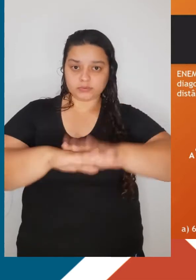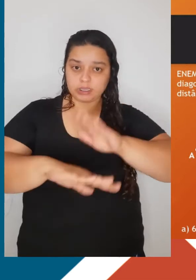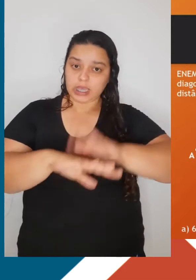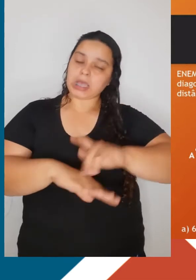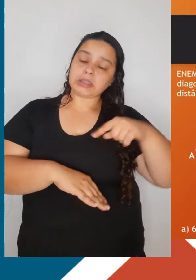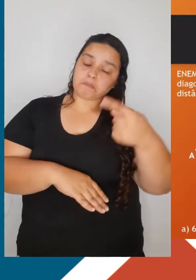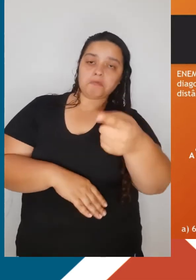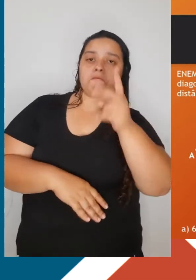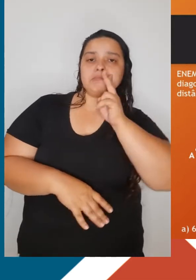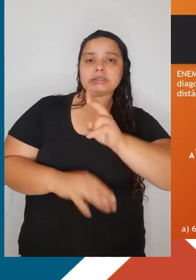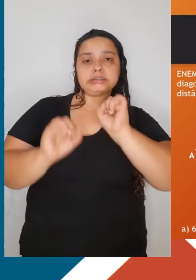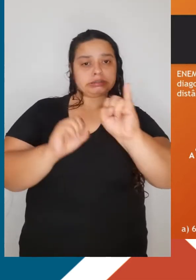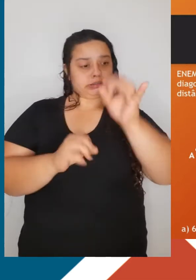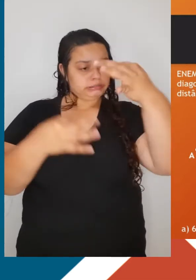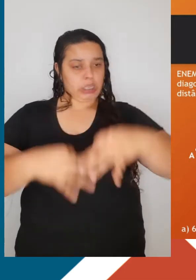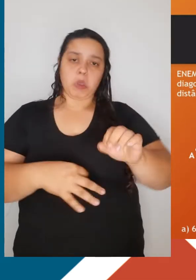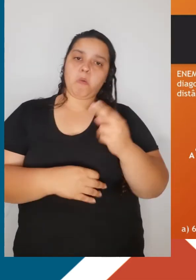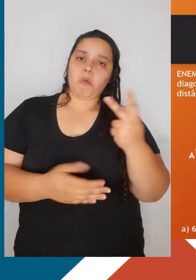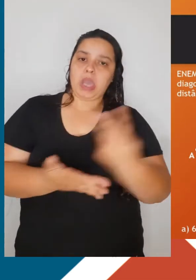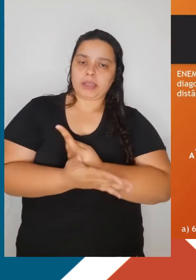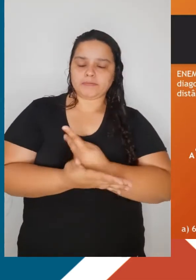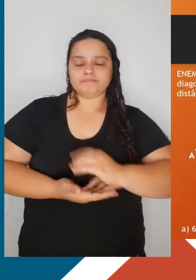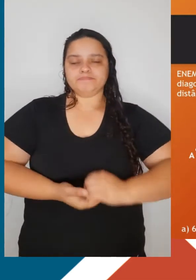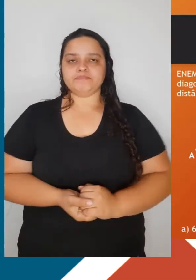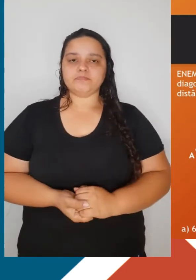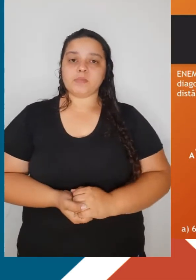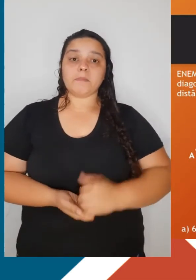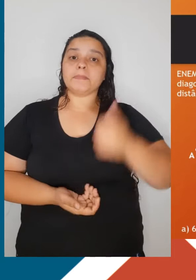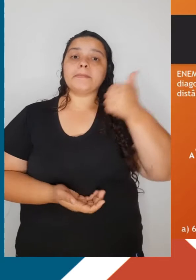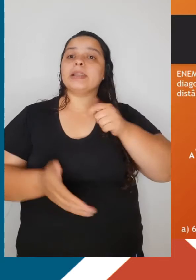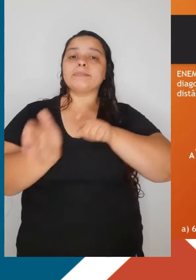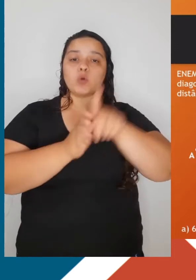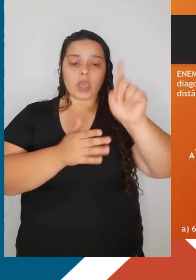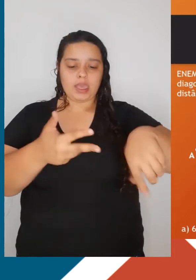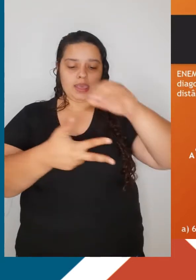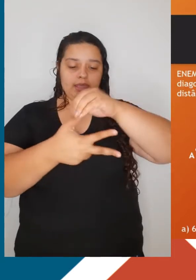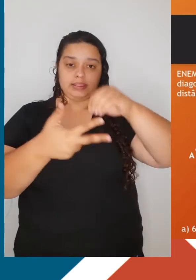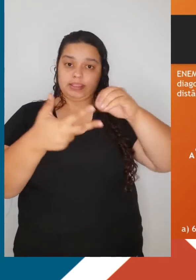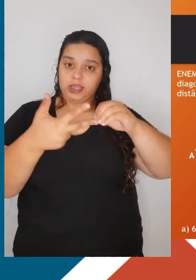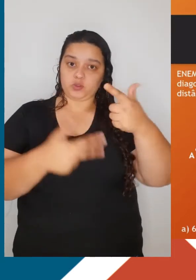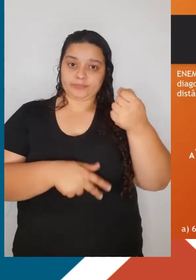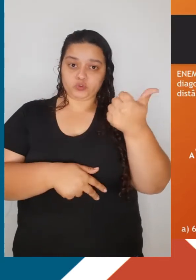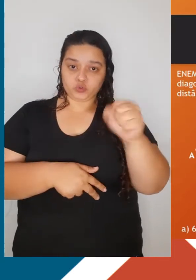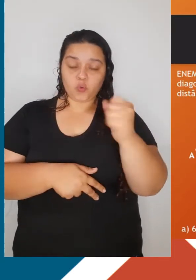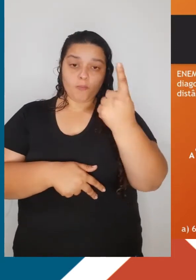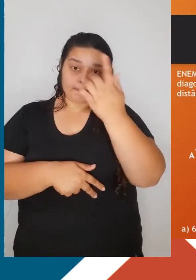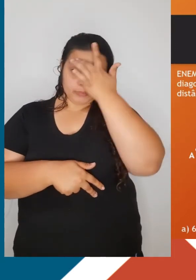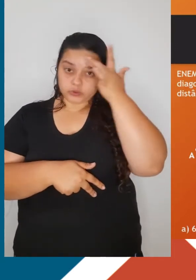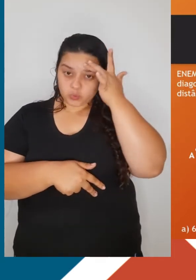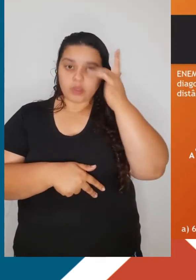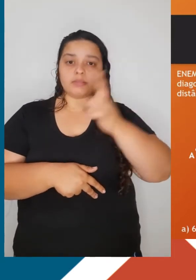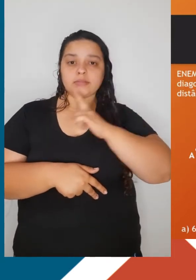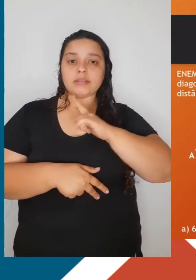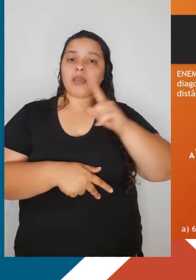para depois conferir se acertaram ou não. Nossa primeira questão é do Enem de 2018. Uma